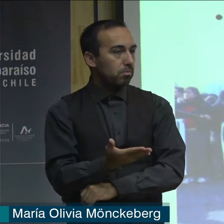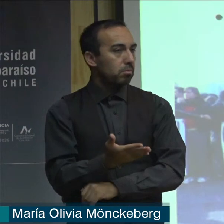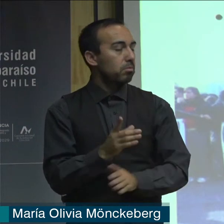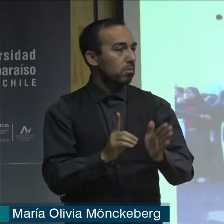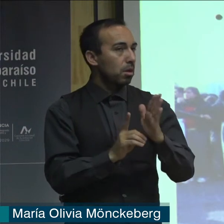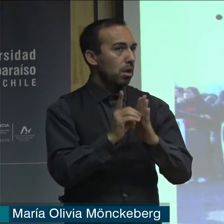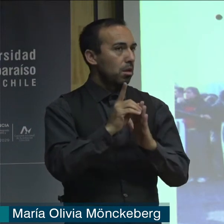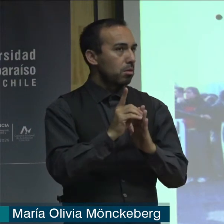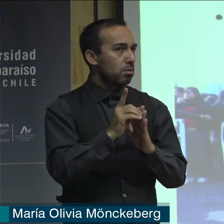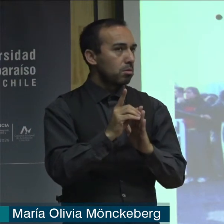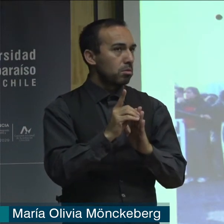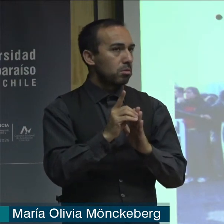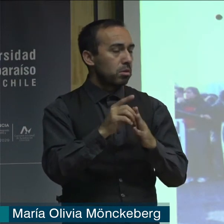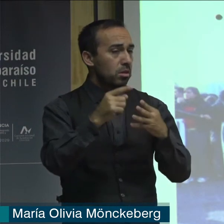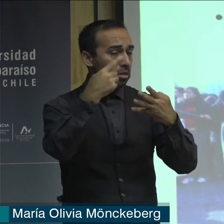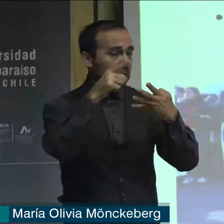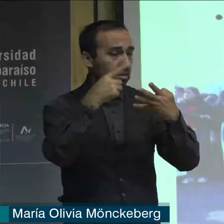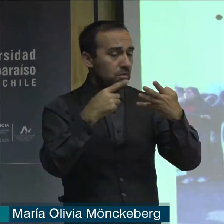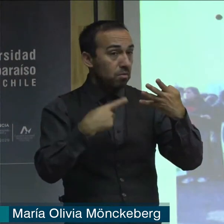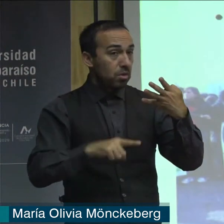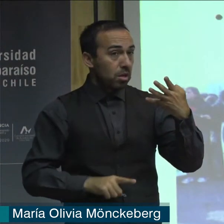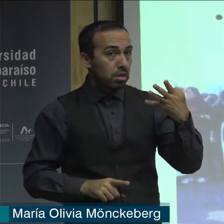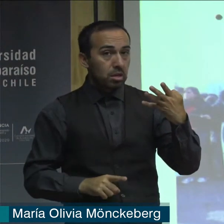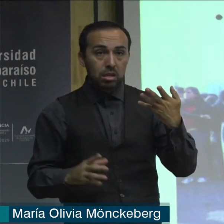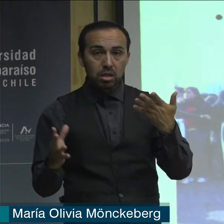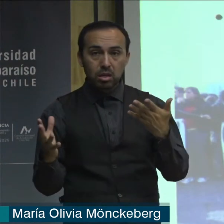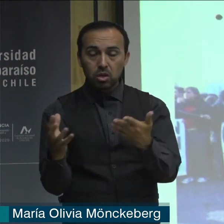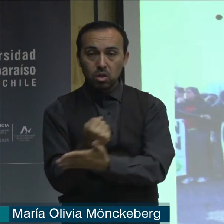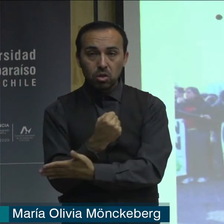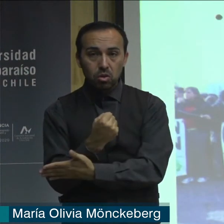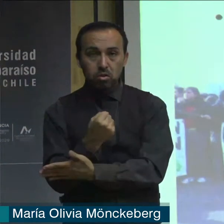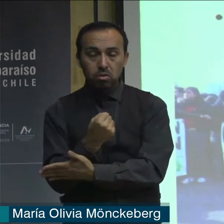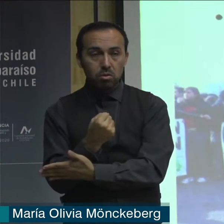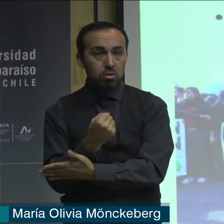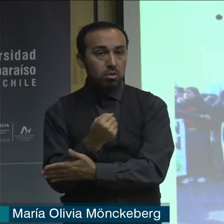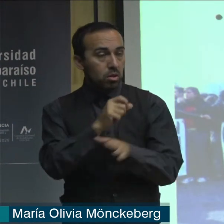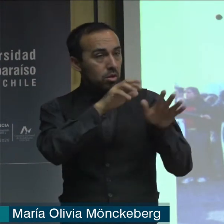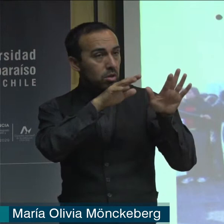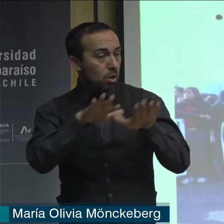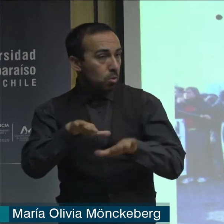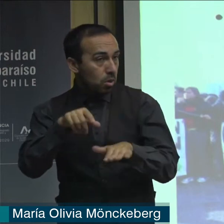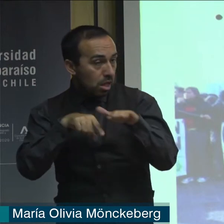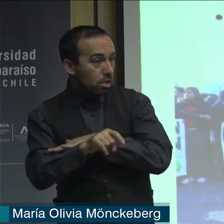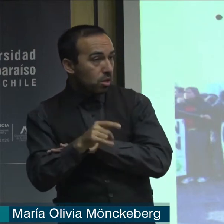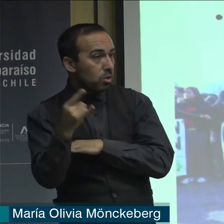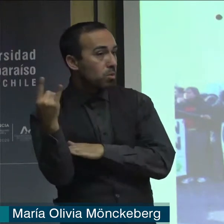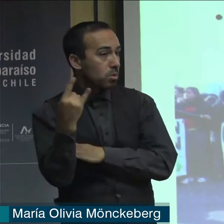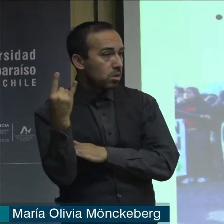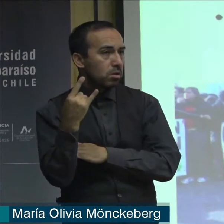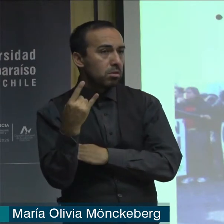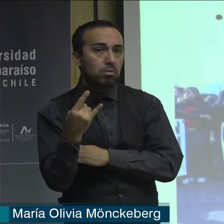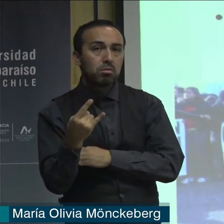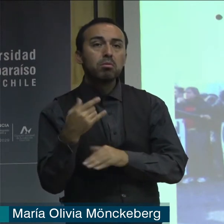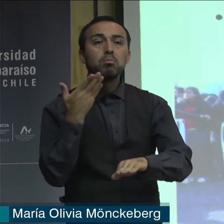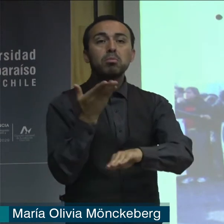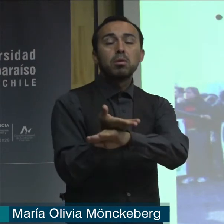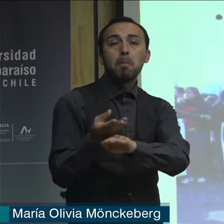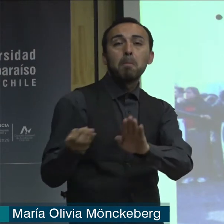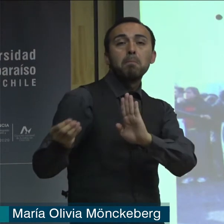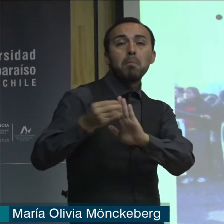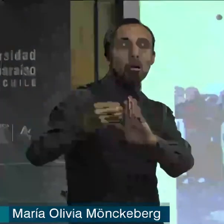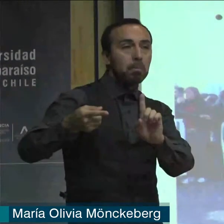muchos logros de los propios estudiantes en la diversas universidades para mayor participación y